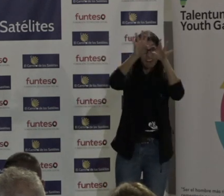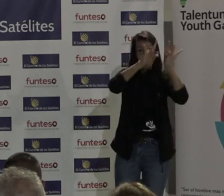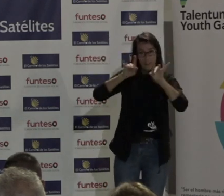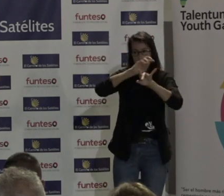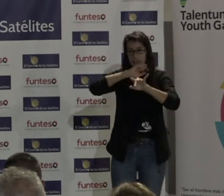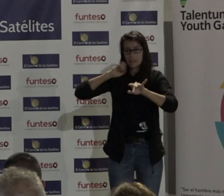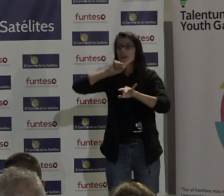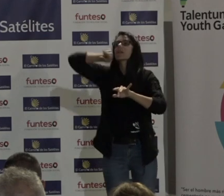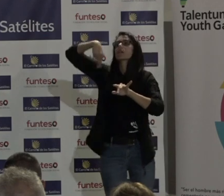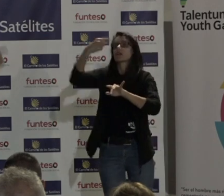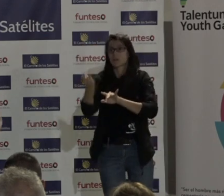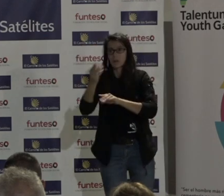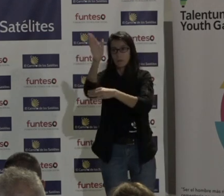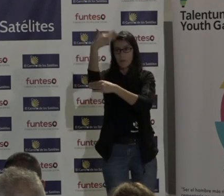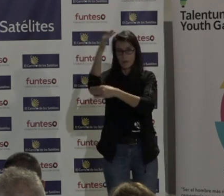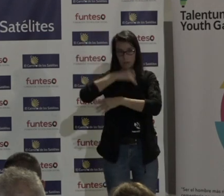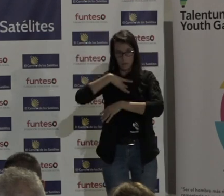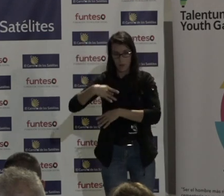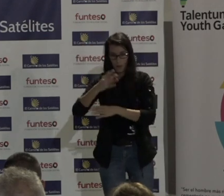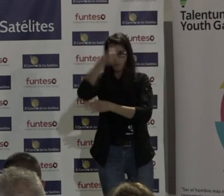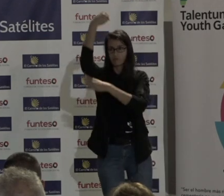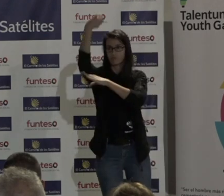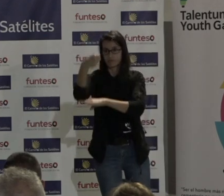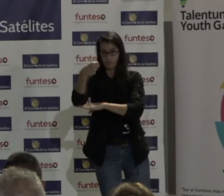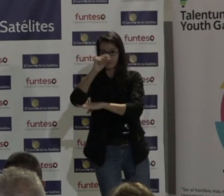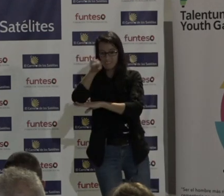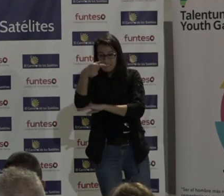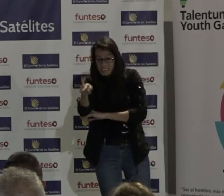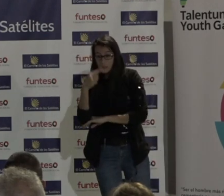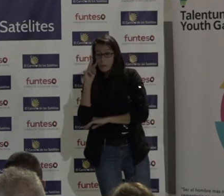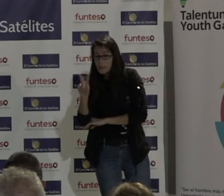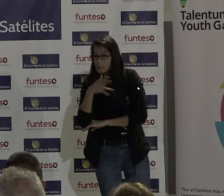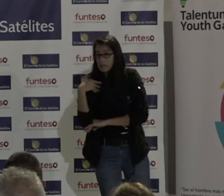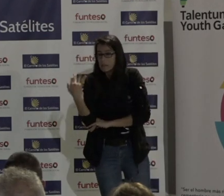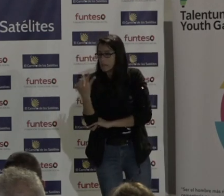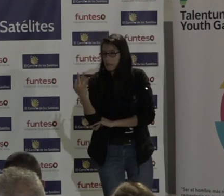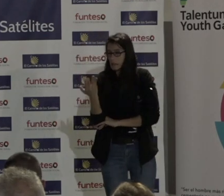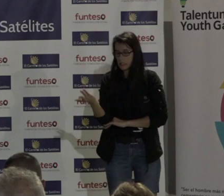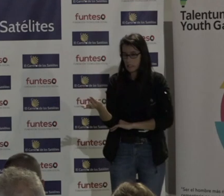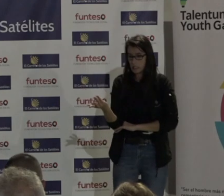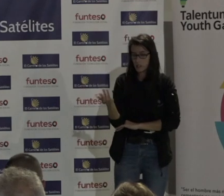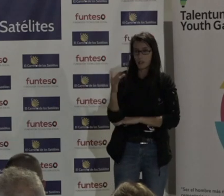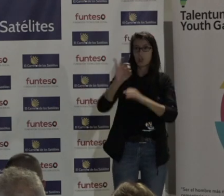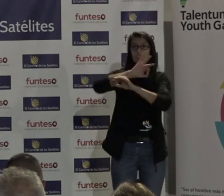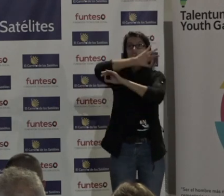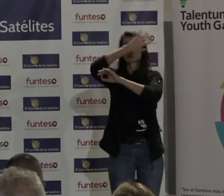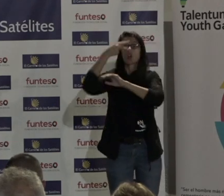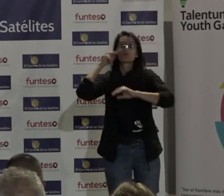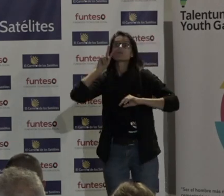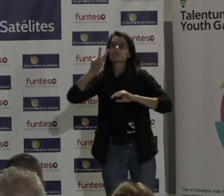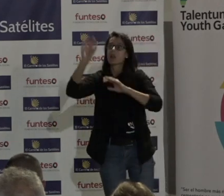va a ser identificada con una bandera blanca, a ver qué, a ver la última puesta de sol, a